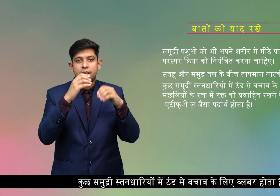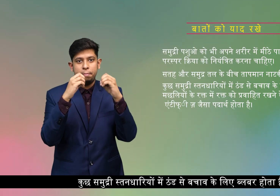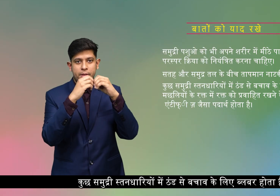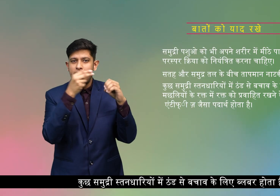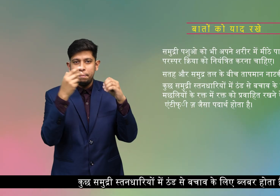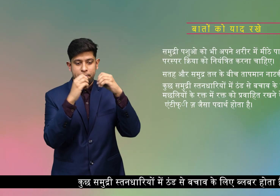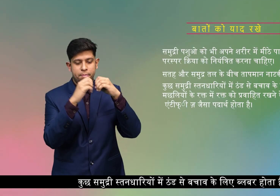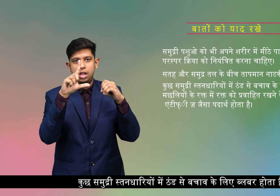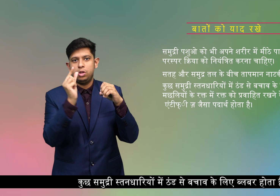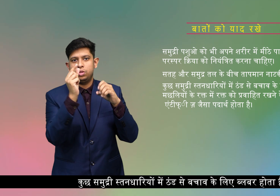है